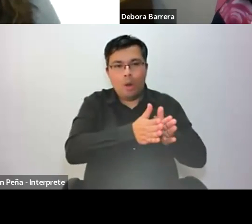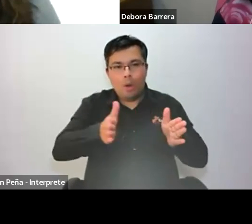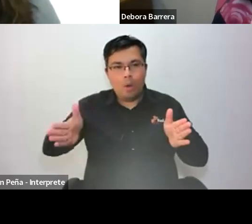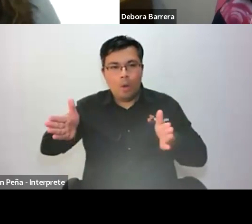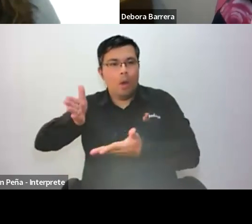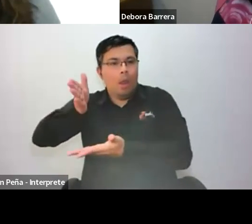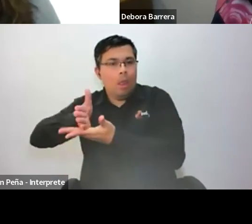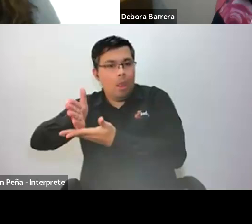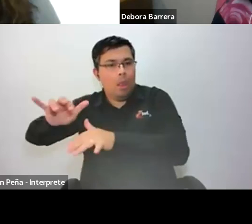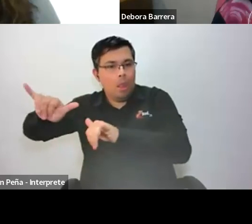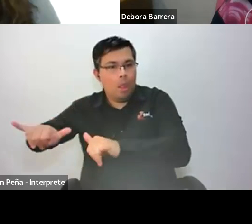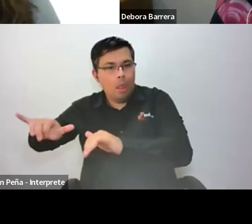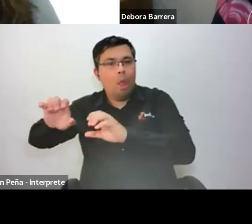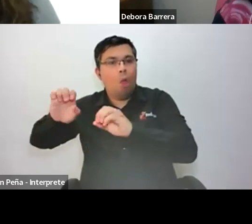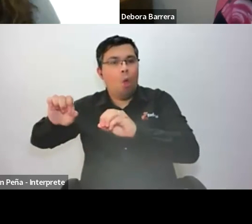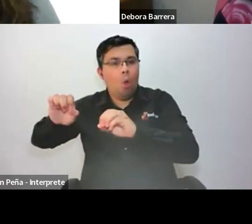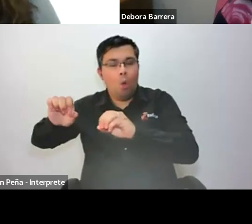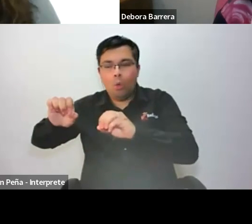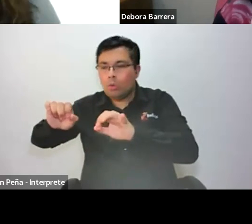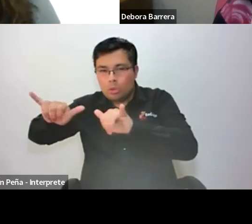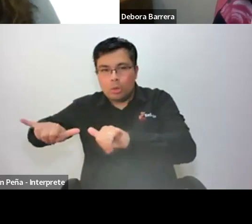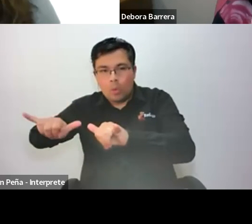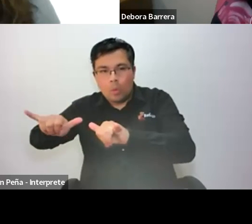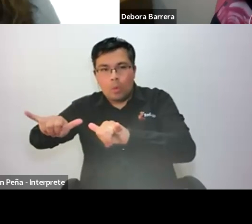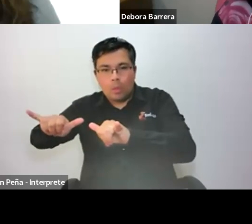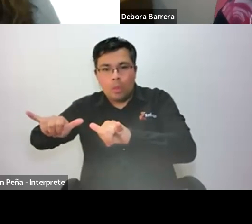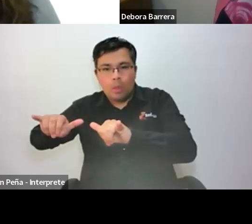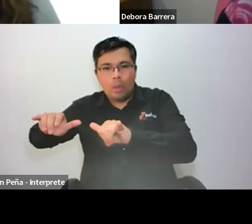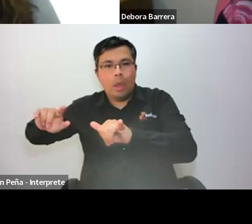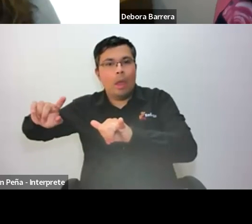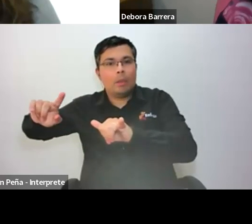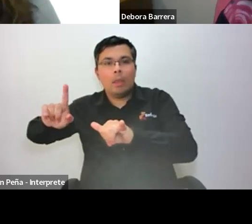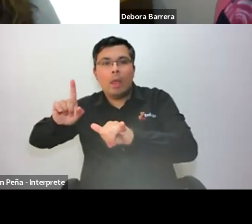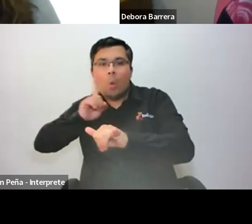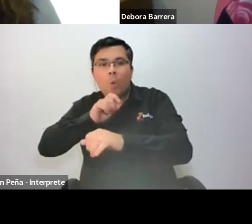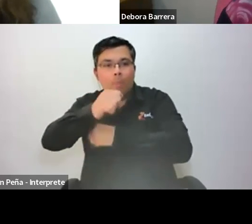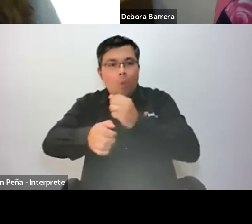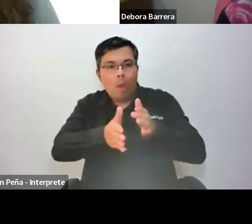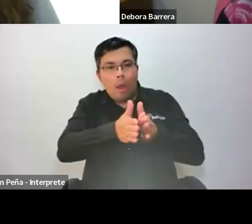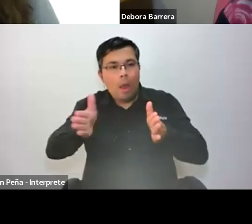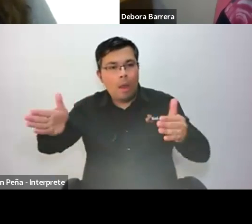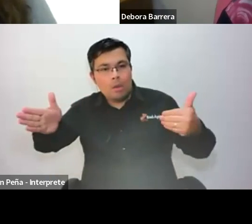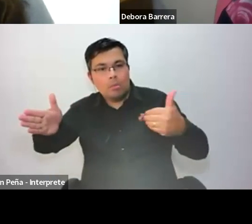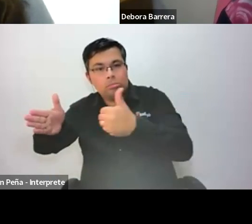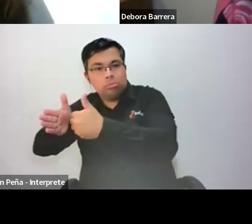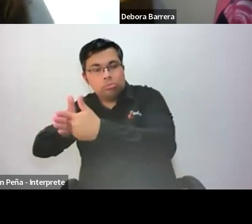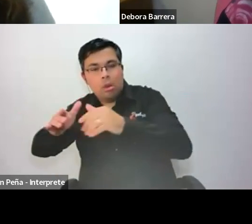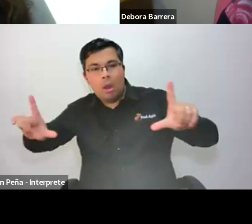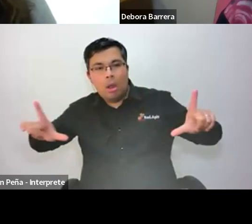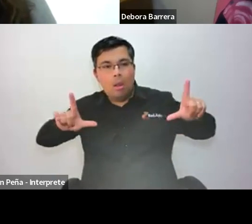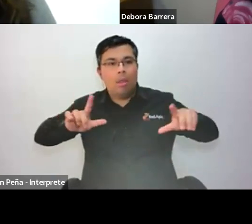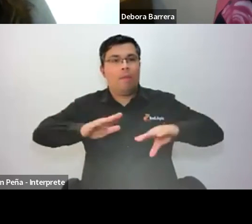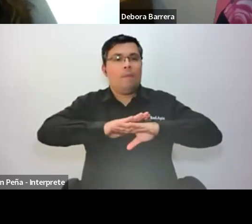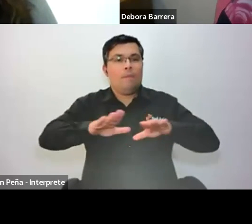mantiene en ese establecimiento hasta que pueda egresar a final de año. Eso es lo que hasta este minuto se ha orientado